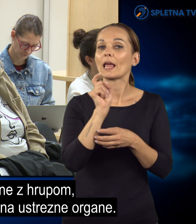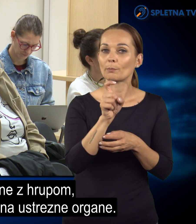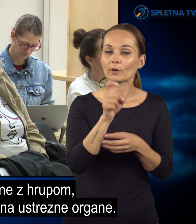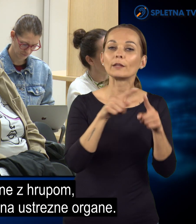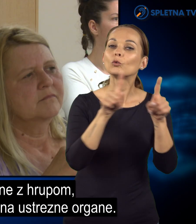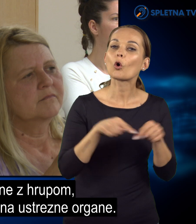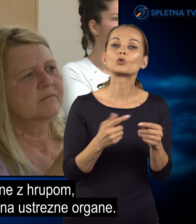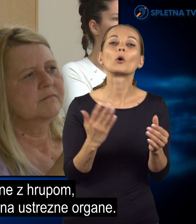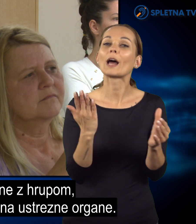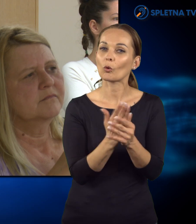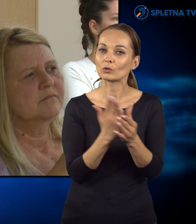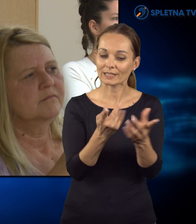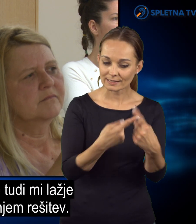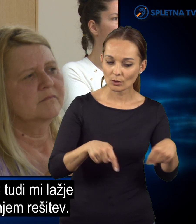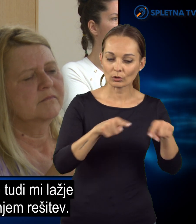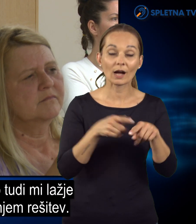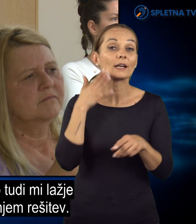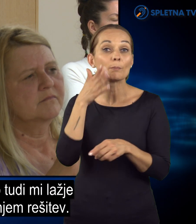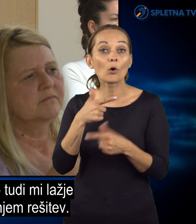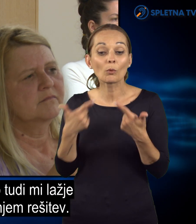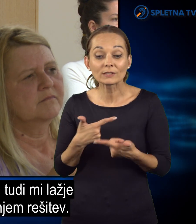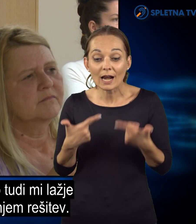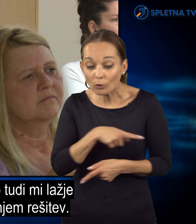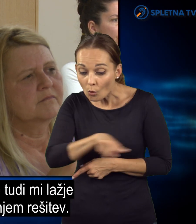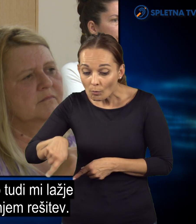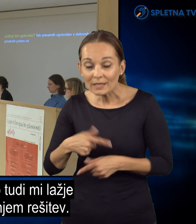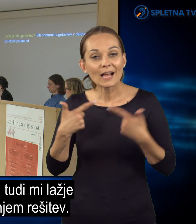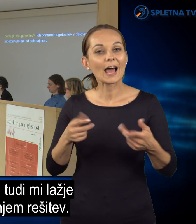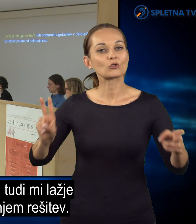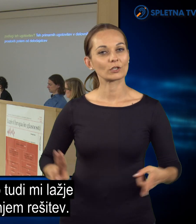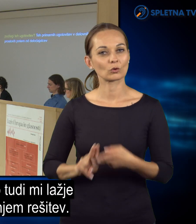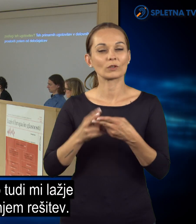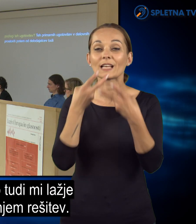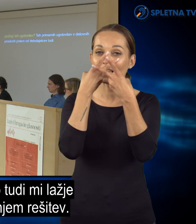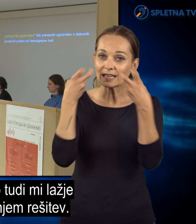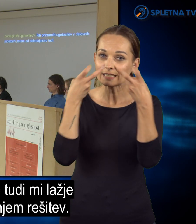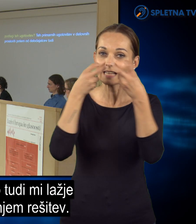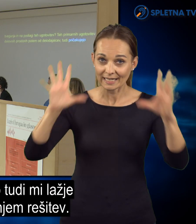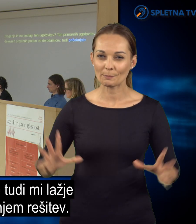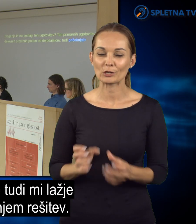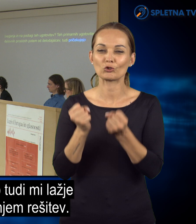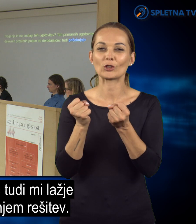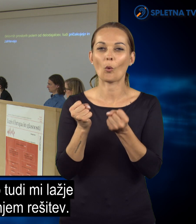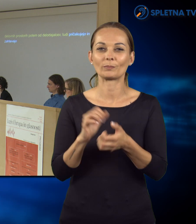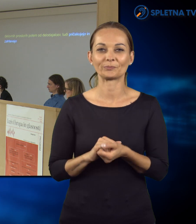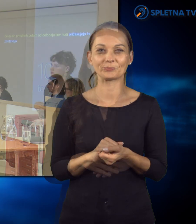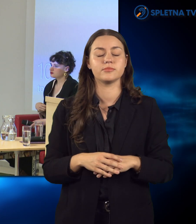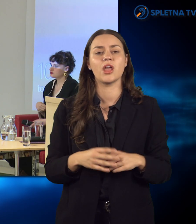posredovale pritožbe na ustrezne organe. Tako se bomo tudi mi lažje soočili z iskanjem rešitev.